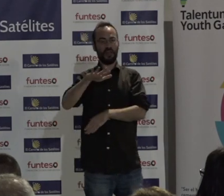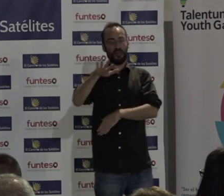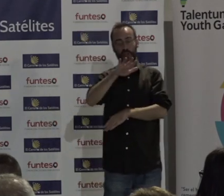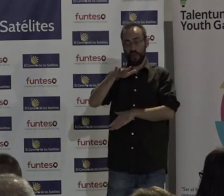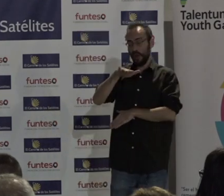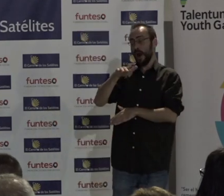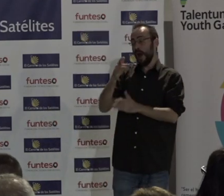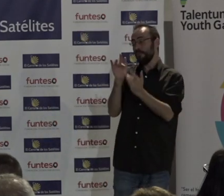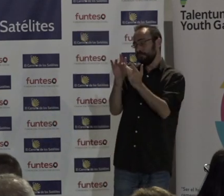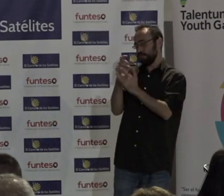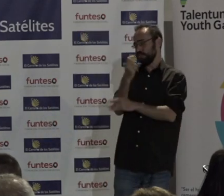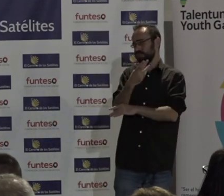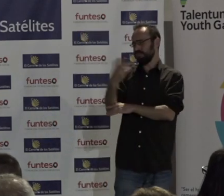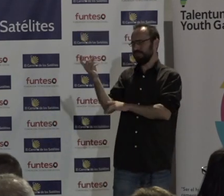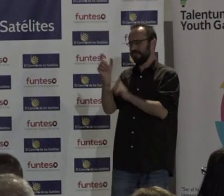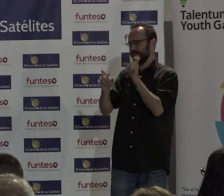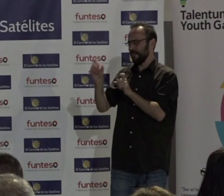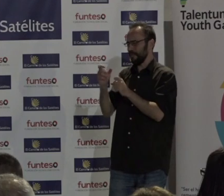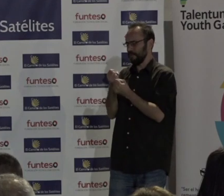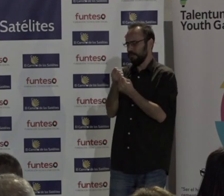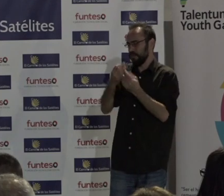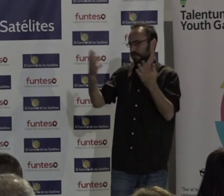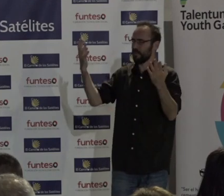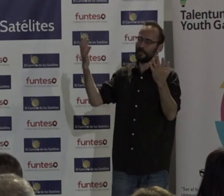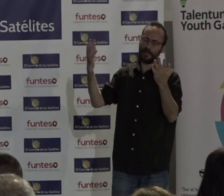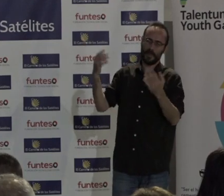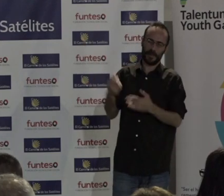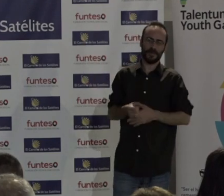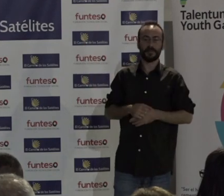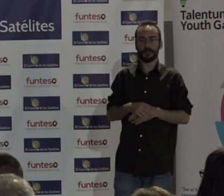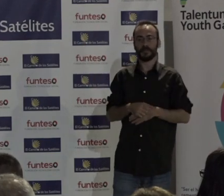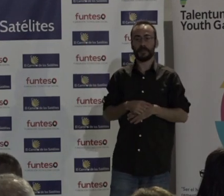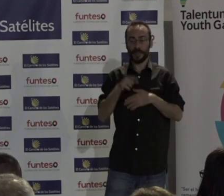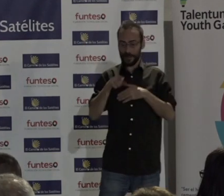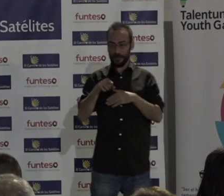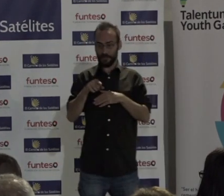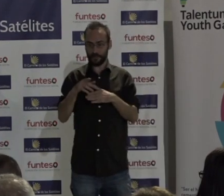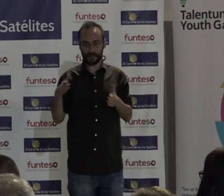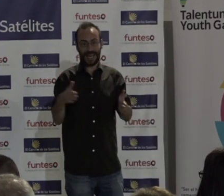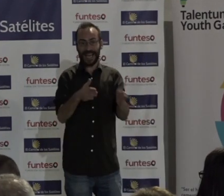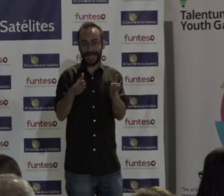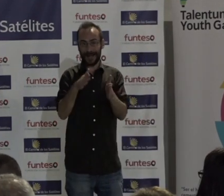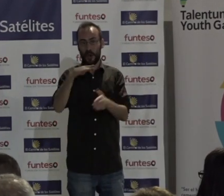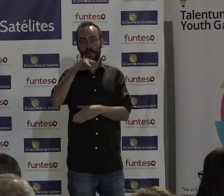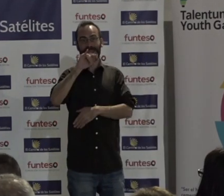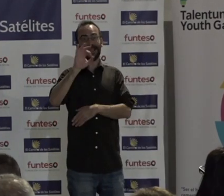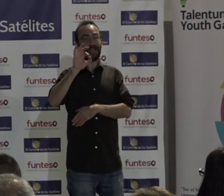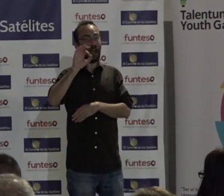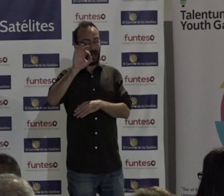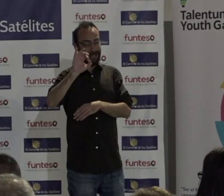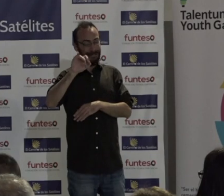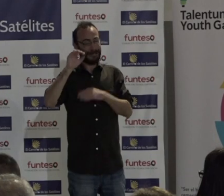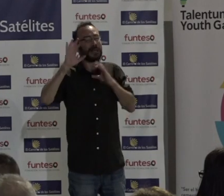año. Y la llegada a Puerto Marín es cruzando el río Miño. Es el Miño el que da sentido